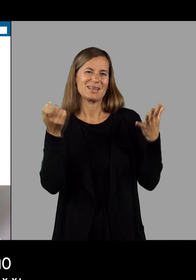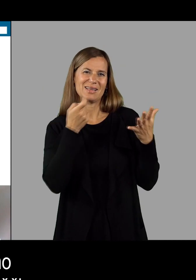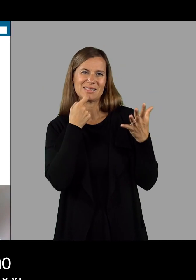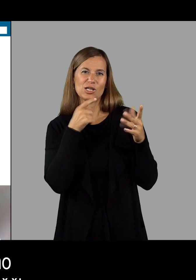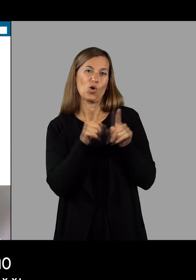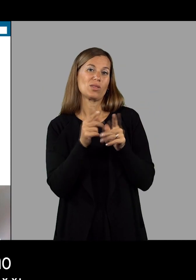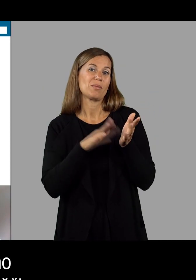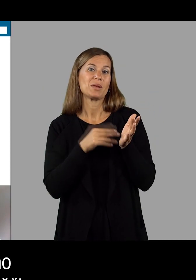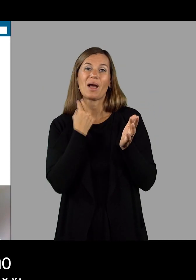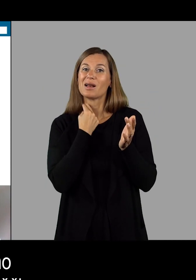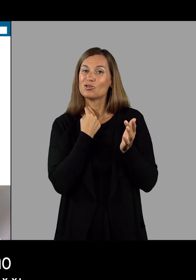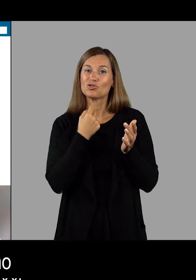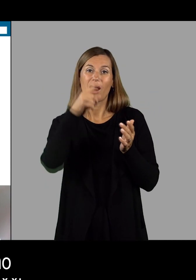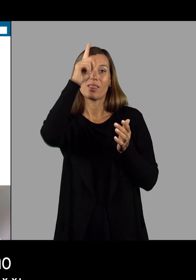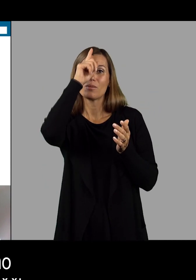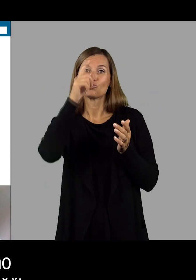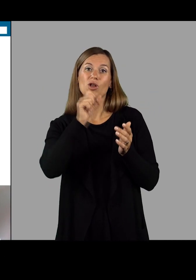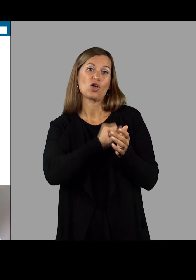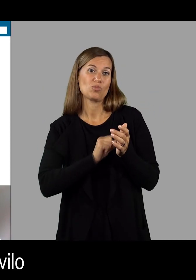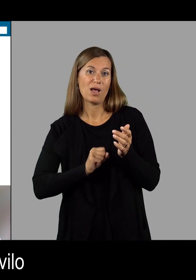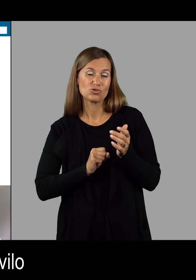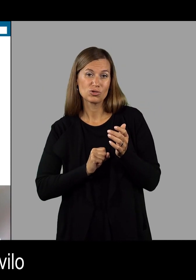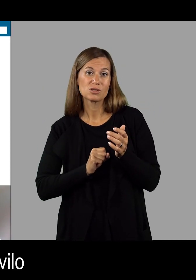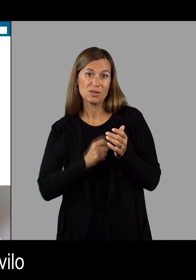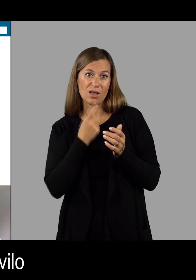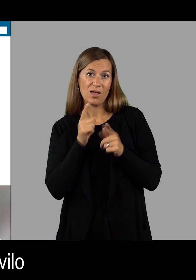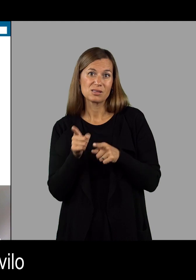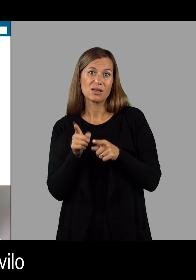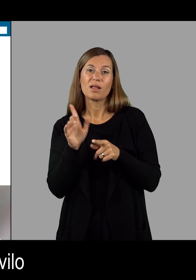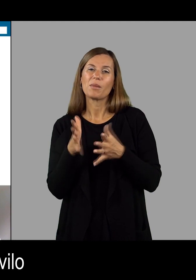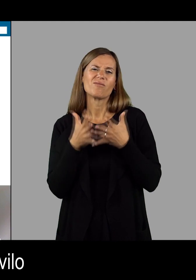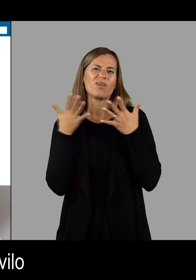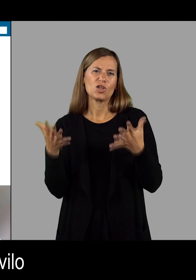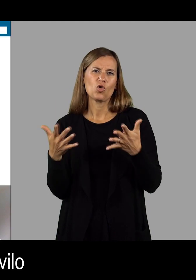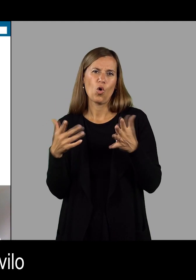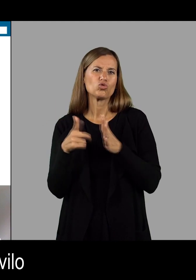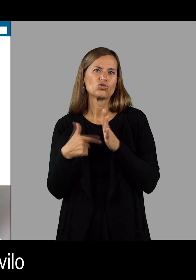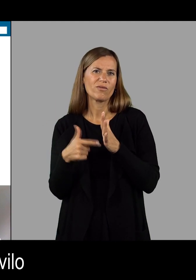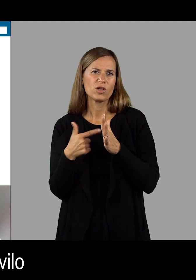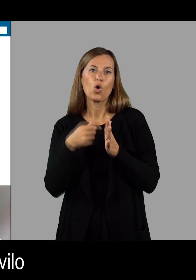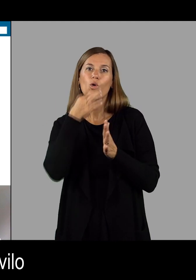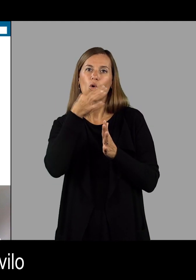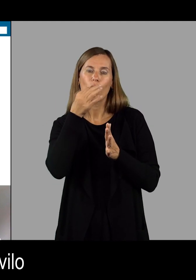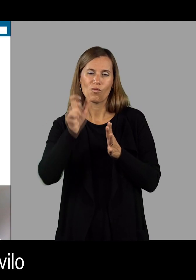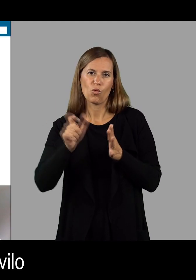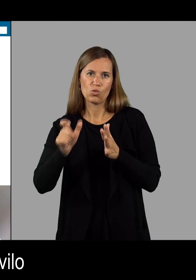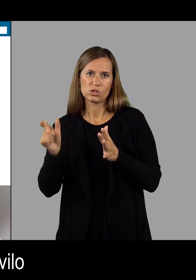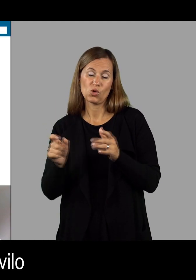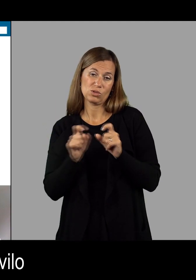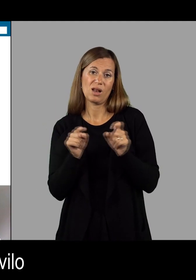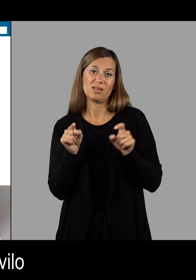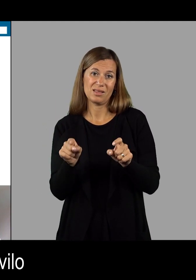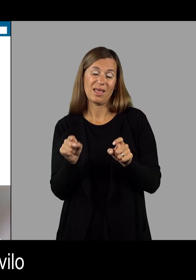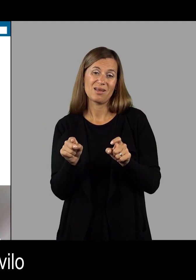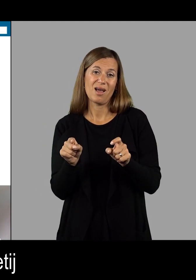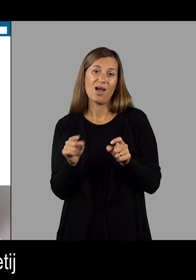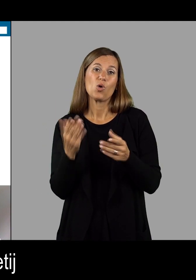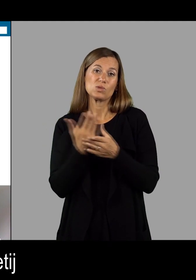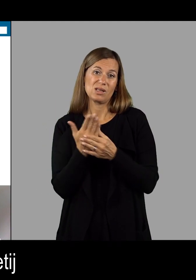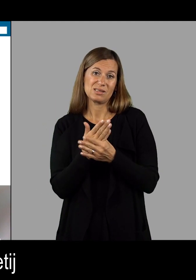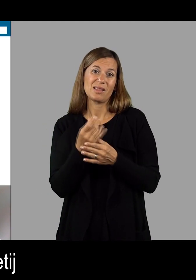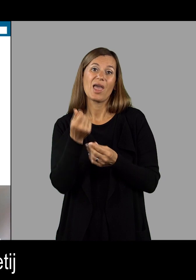kot je recimo angleščina, nemščina, španščina, kjer je prisotno veliko število govorcev in zaradi tega